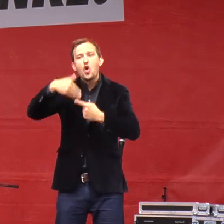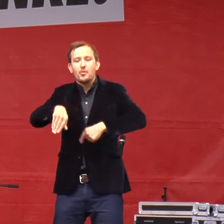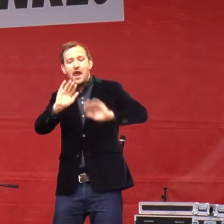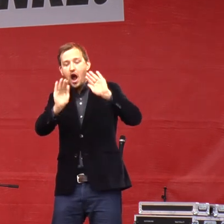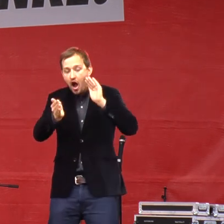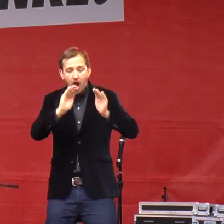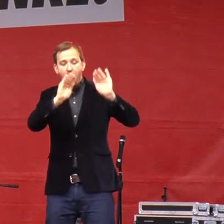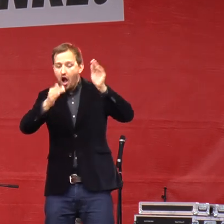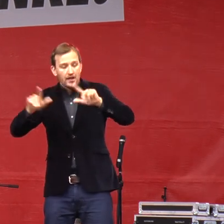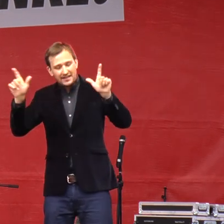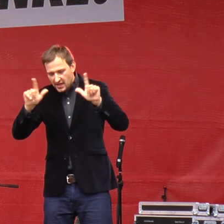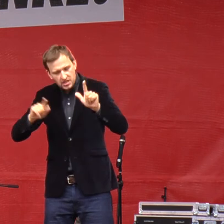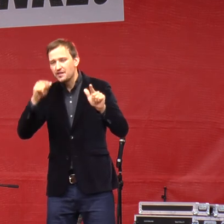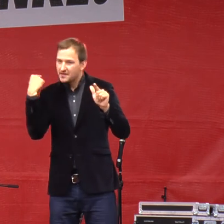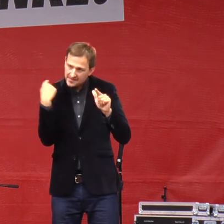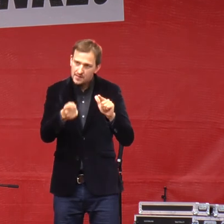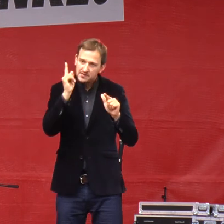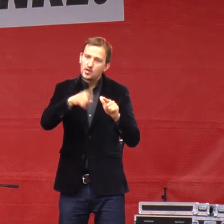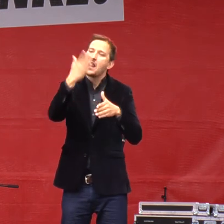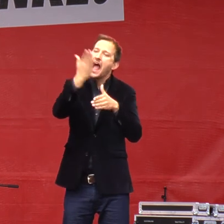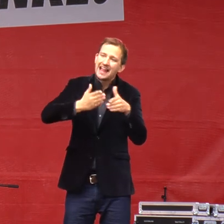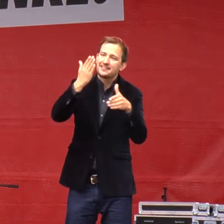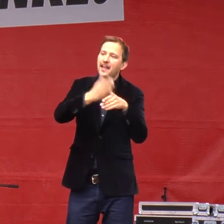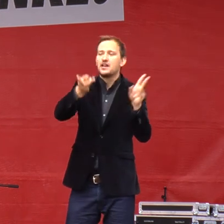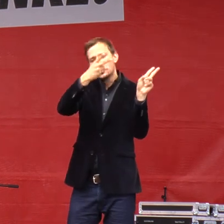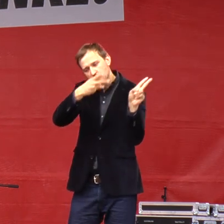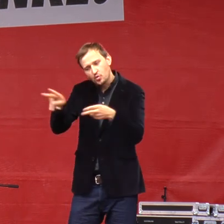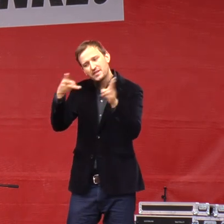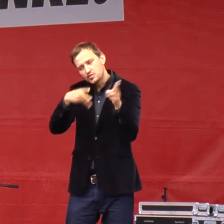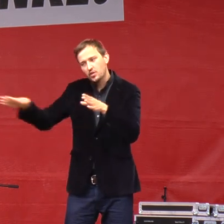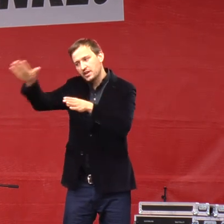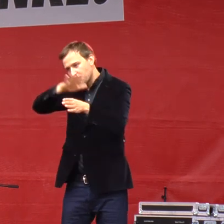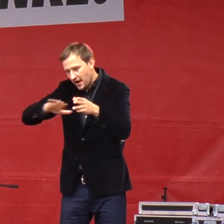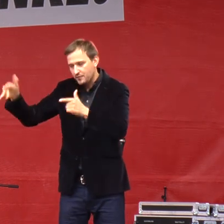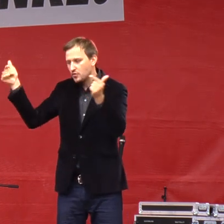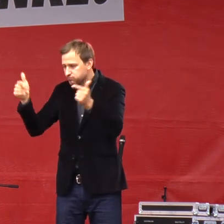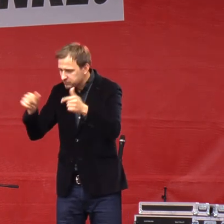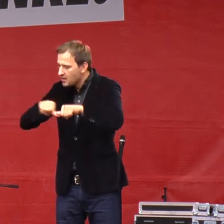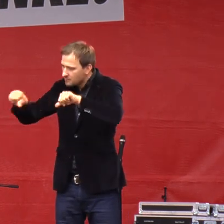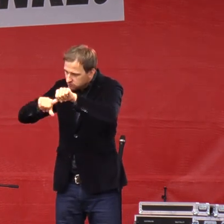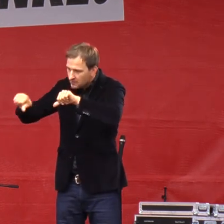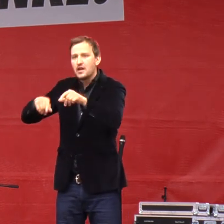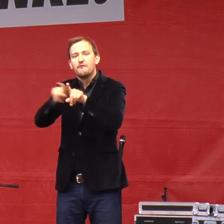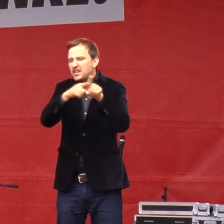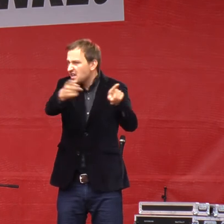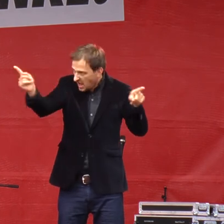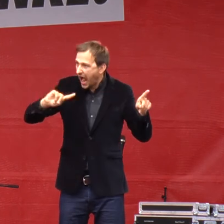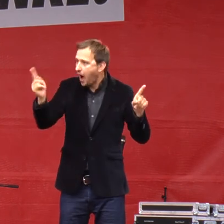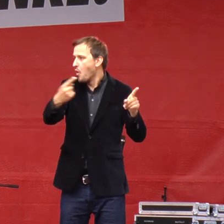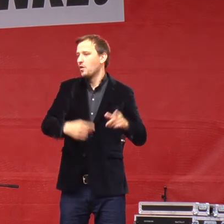der Gesellschaft, sondern der soll seinen Anteil zur Finanzierung des Gemeinwohls tragen, wie alle anderen auch in diesem Land.